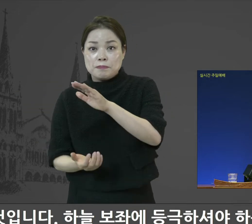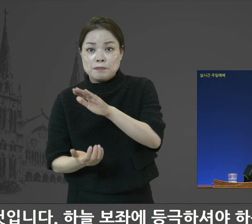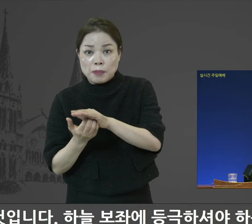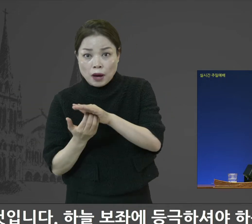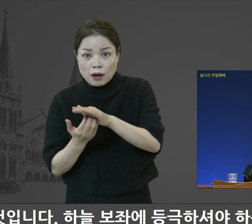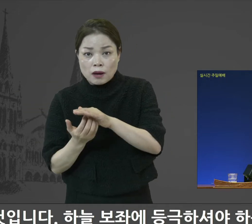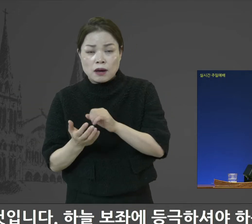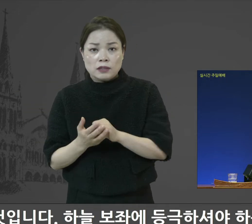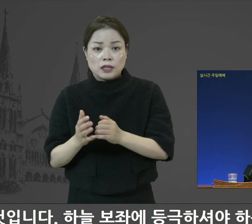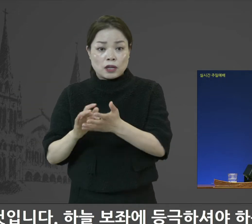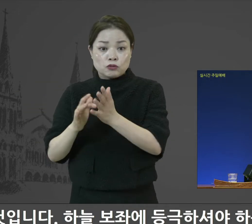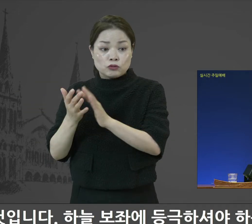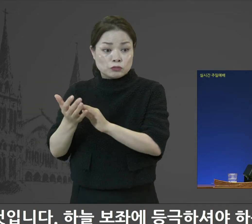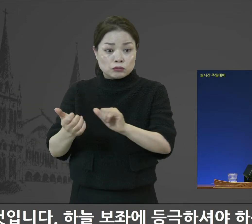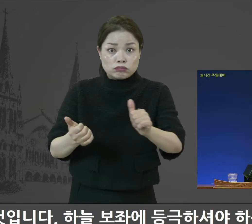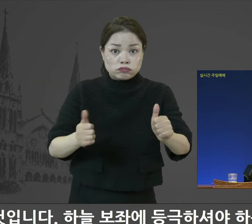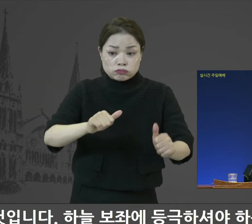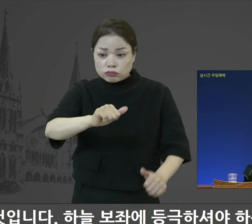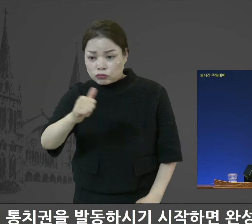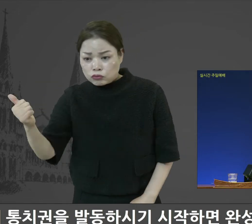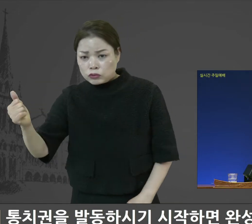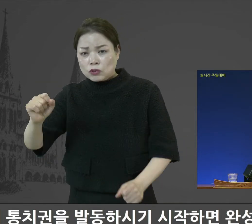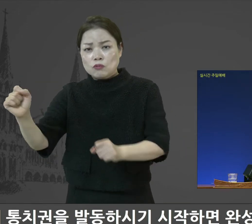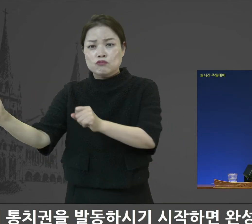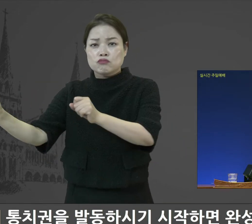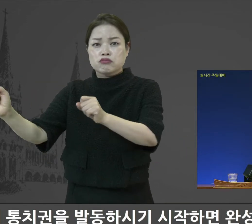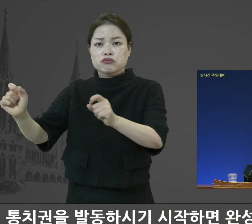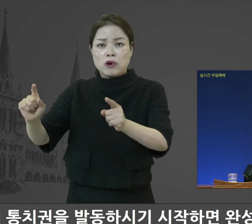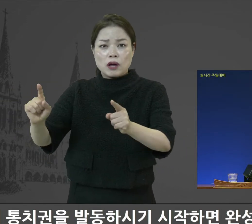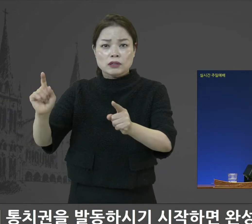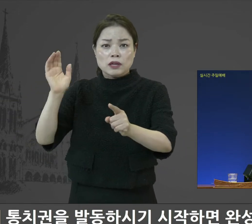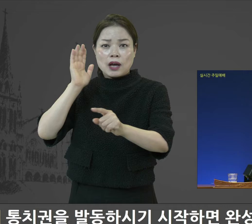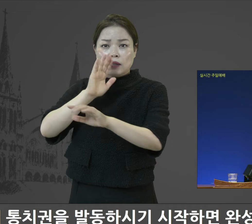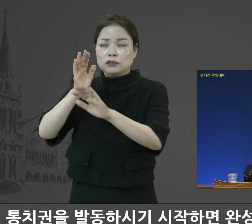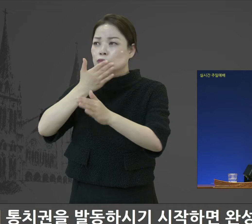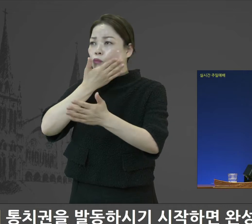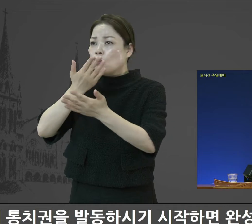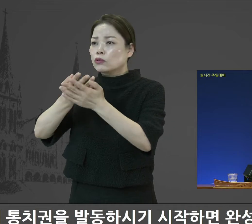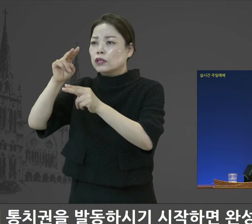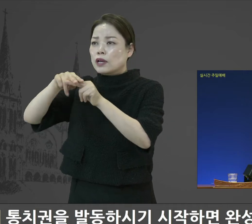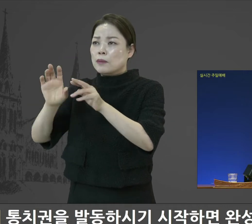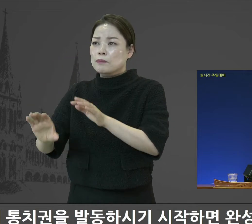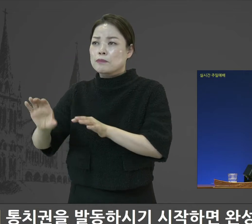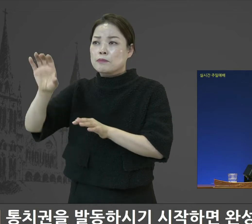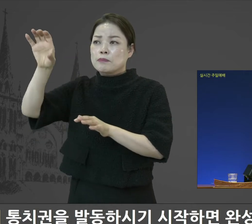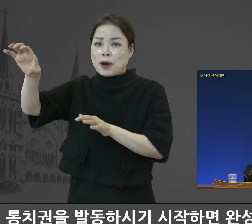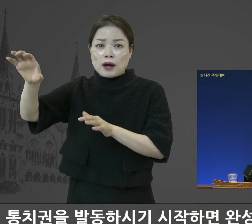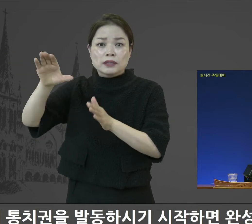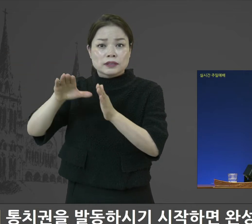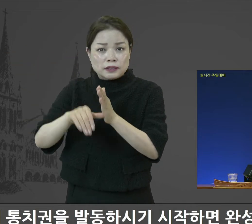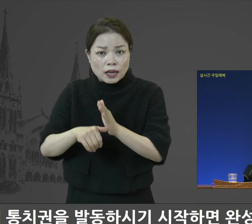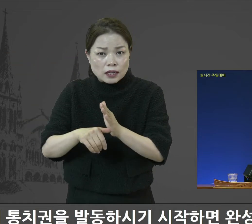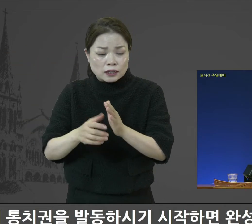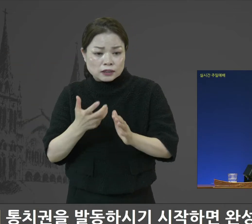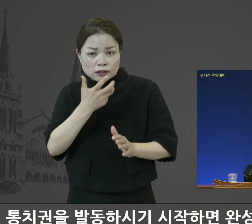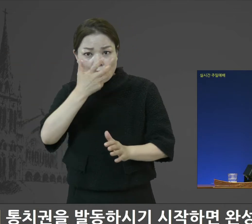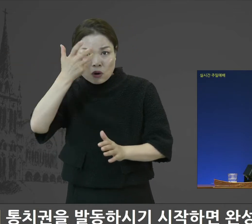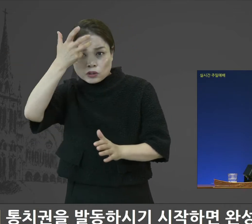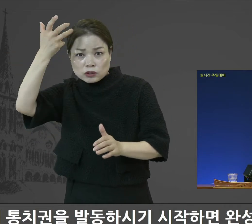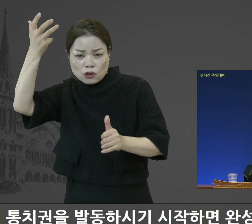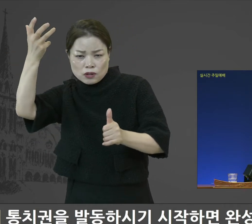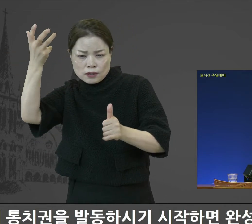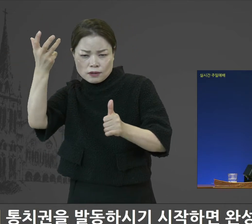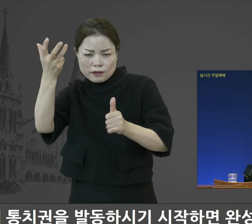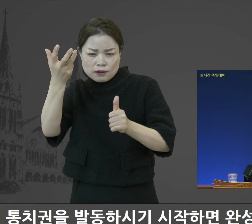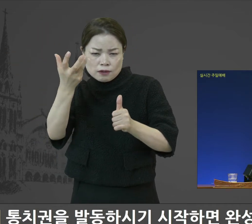어떻게 예수님이 죽으시고 부활하시고 하늘 보좌 위에 오르셨을 때 성령이 이 땅에 떨어져